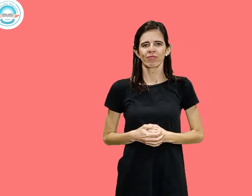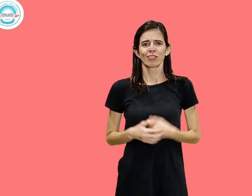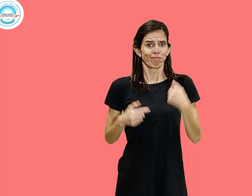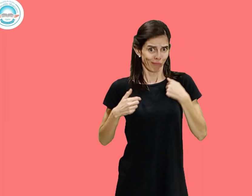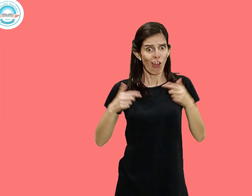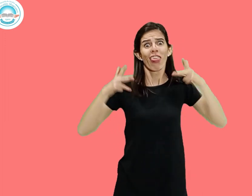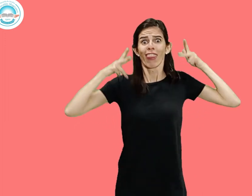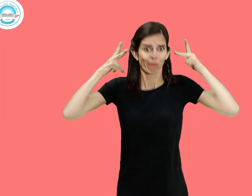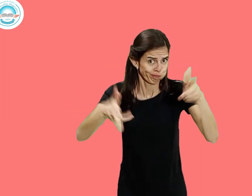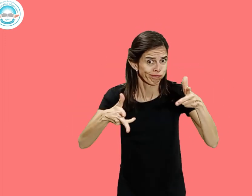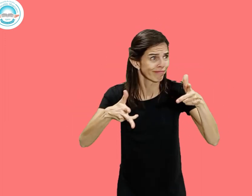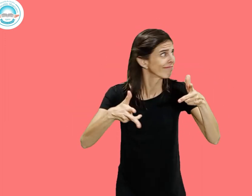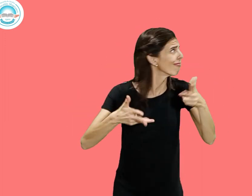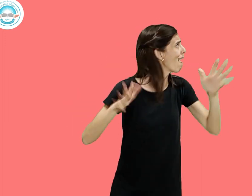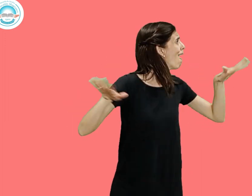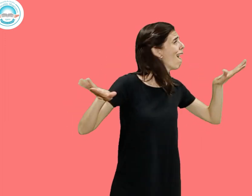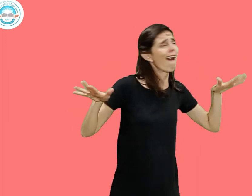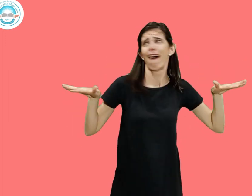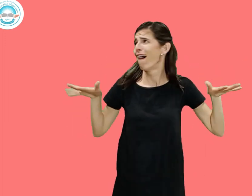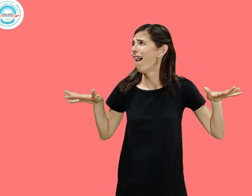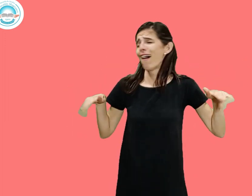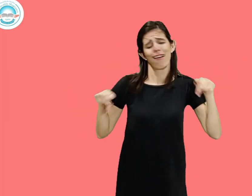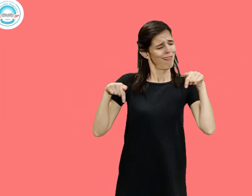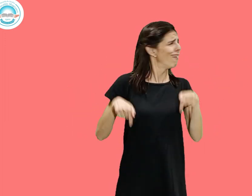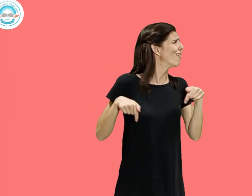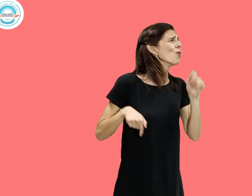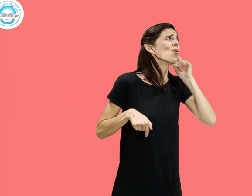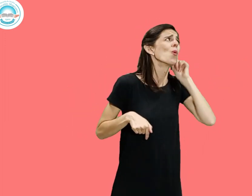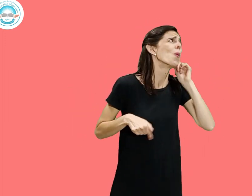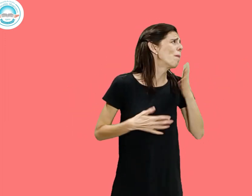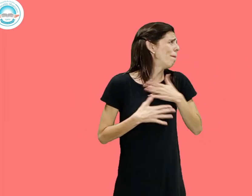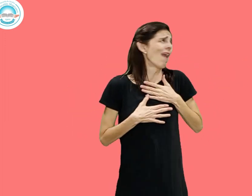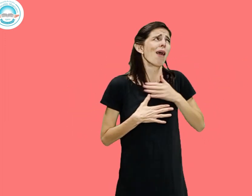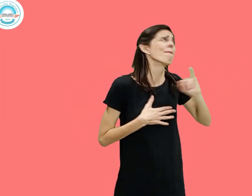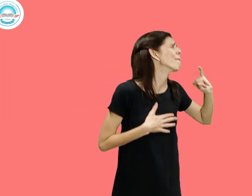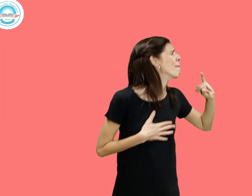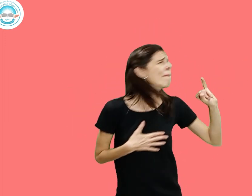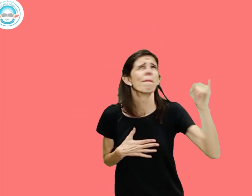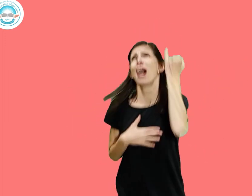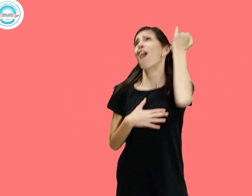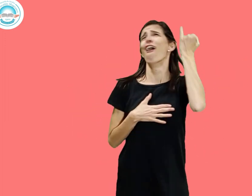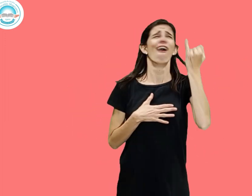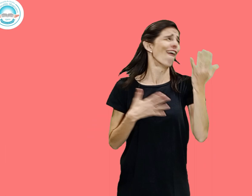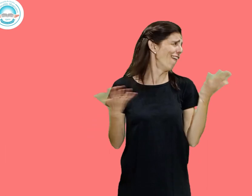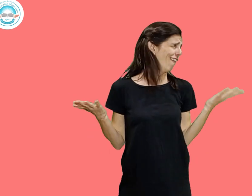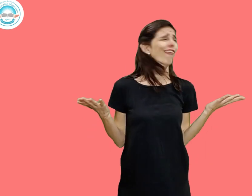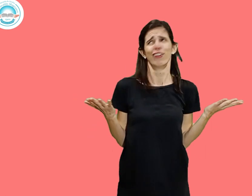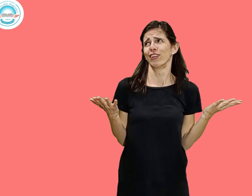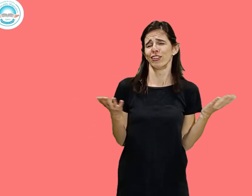las velitas es mi mejor cumpleaños